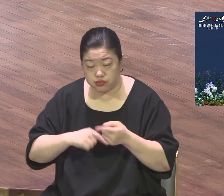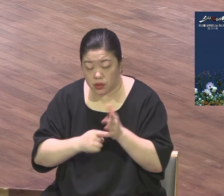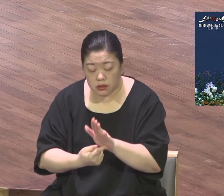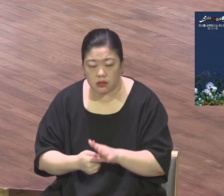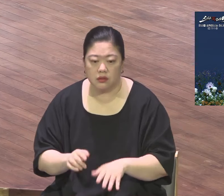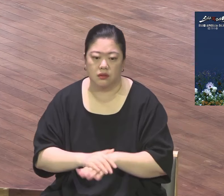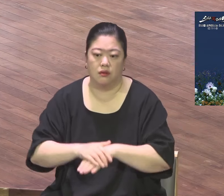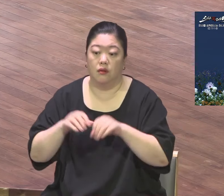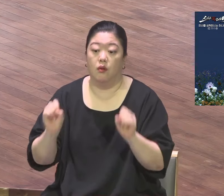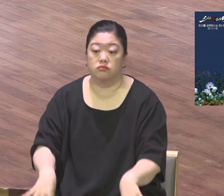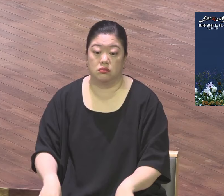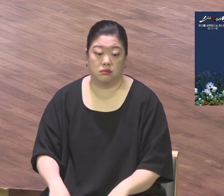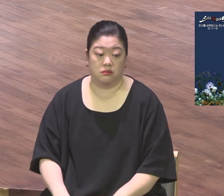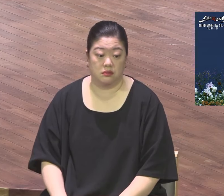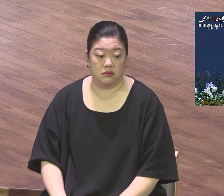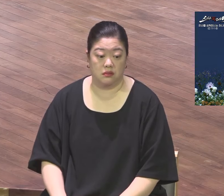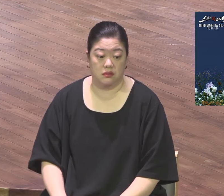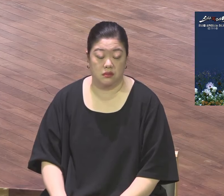허무밖에 없다고.